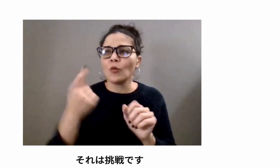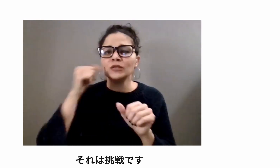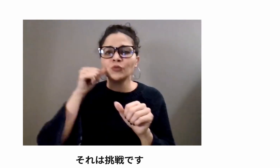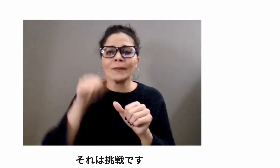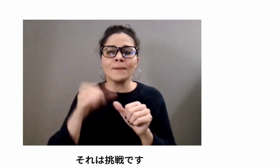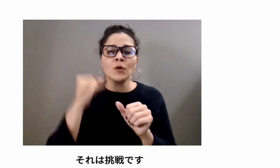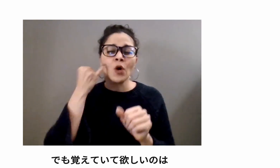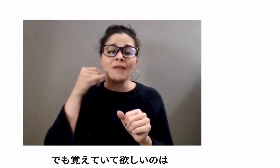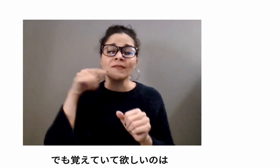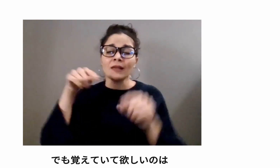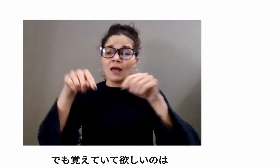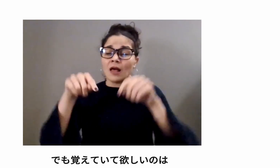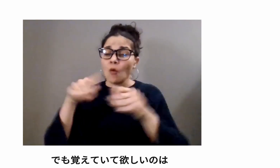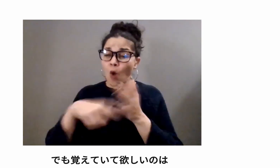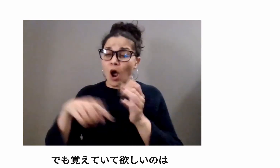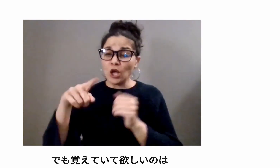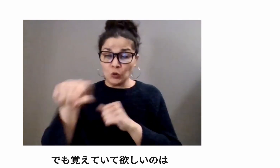しょう。でも覚えておいていただきたいのは、